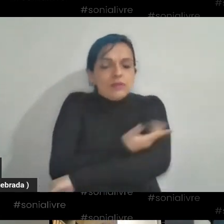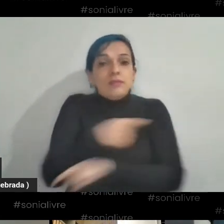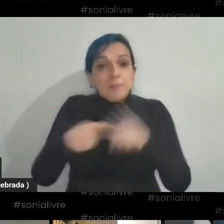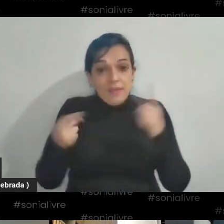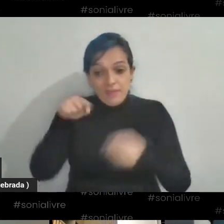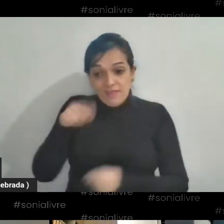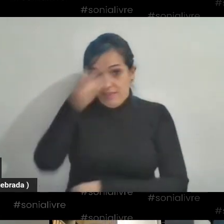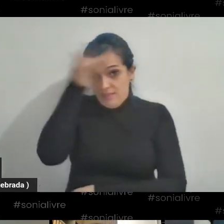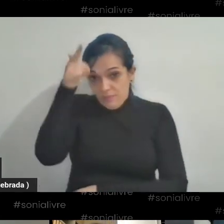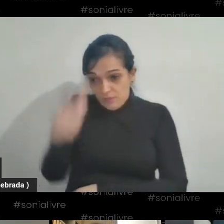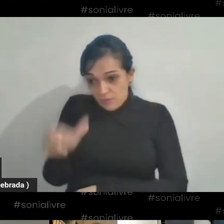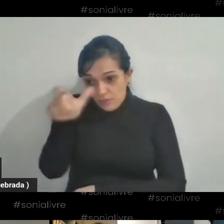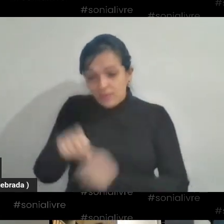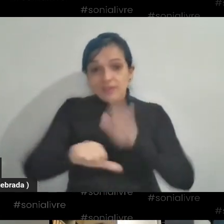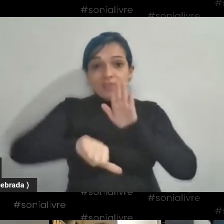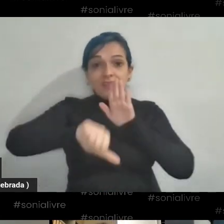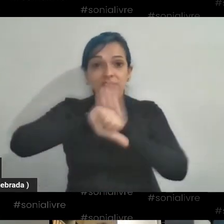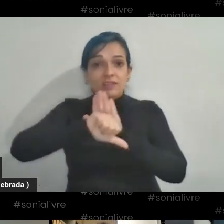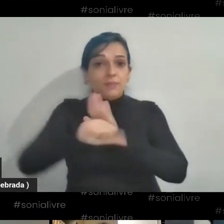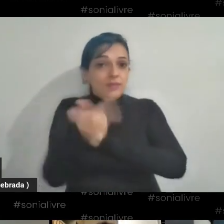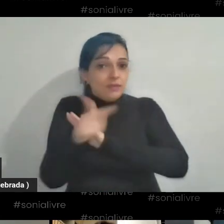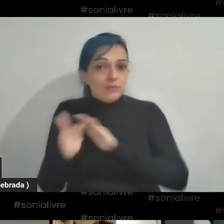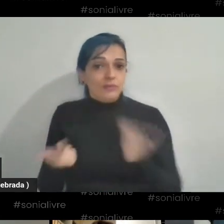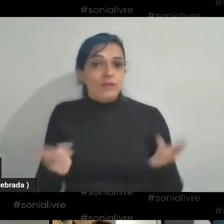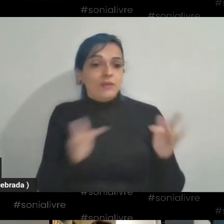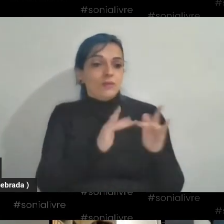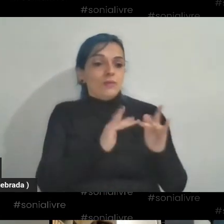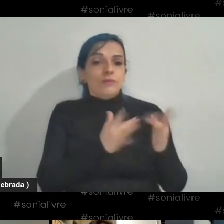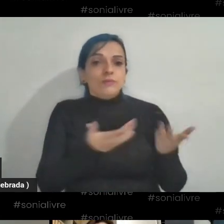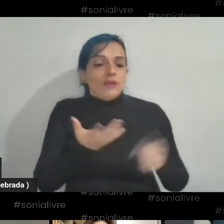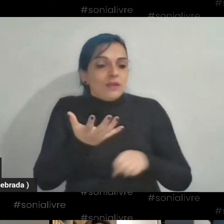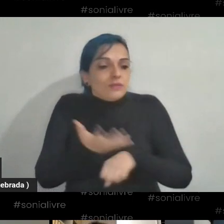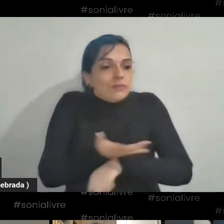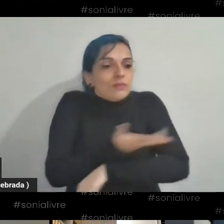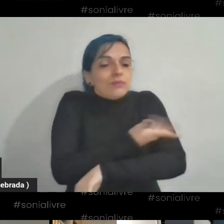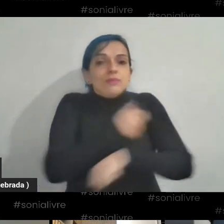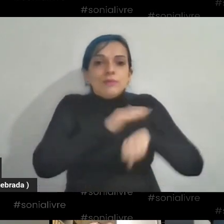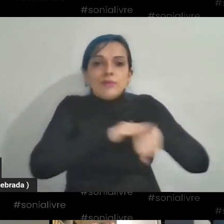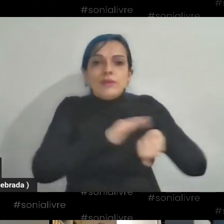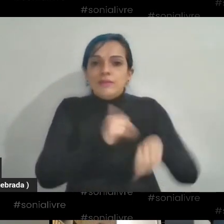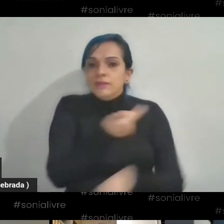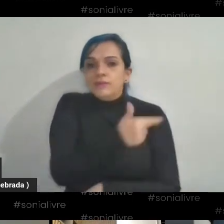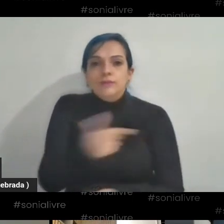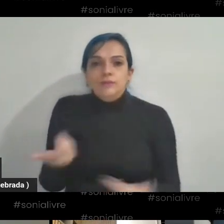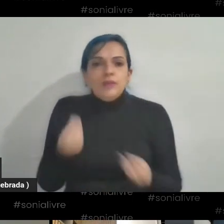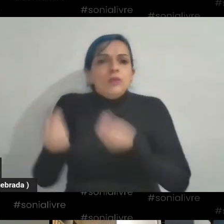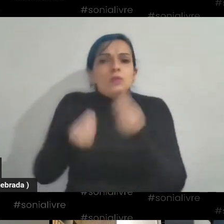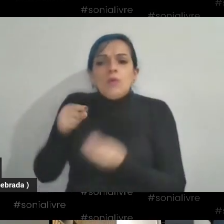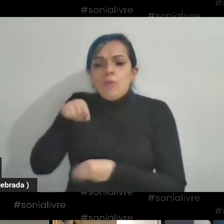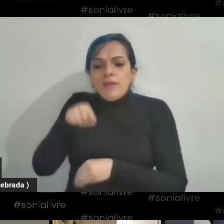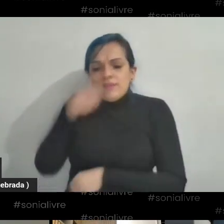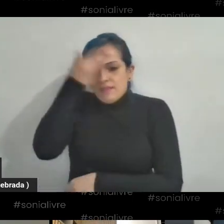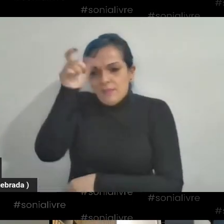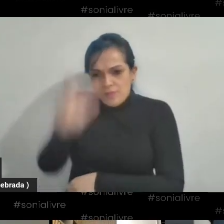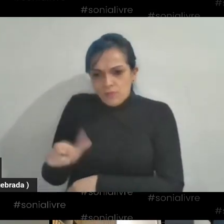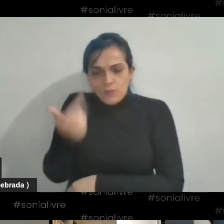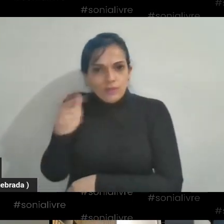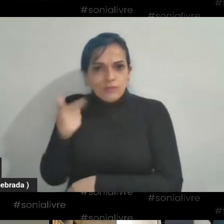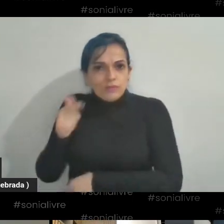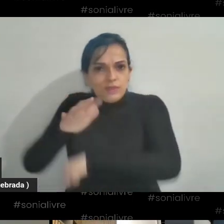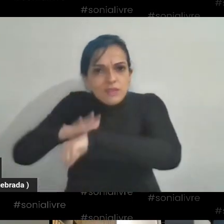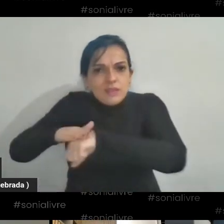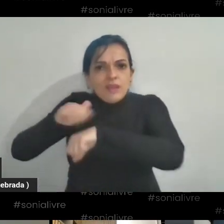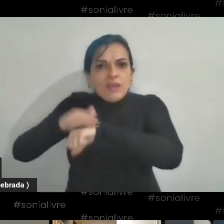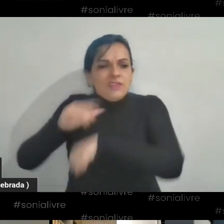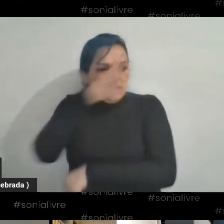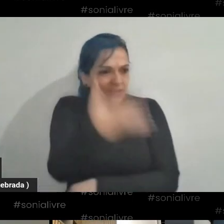o requerido. Ou seja, aquela pessoa que está numa situação de crime, ela não pode ser adotada, ela não pode ter uma situação de afeto